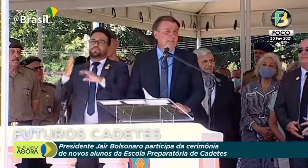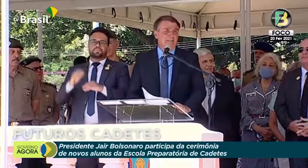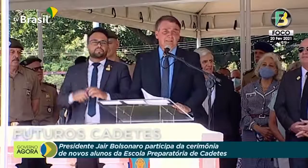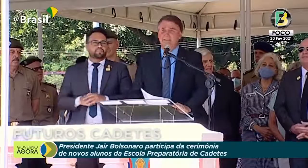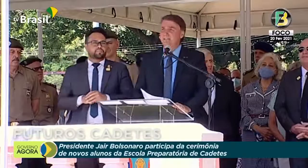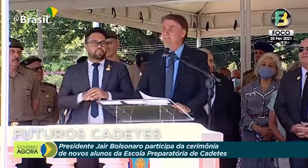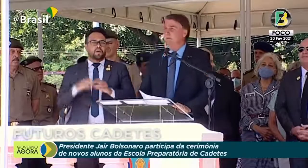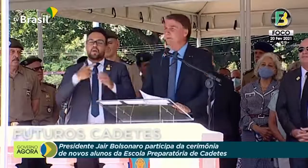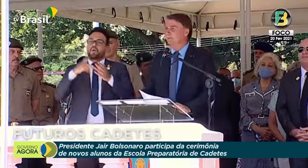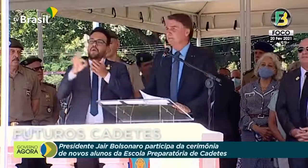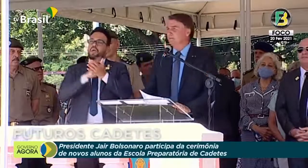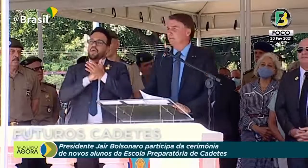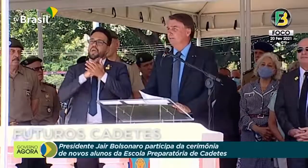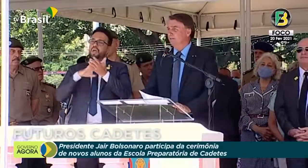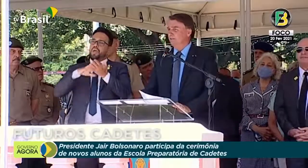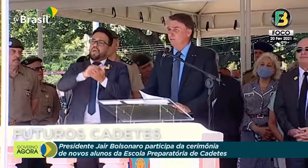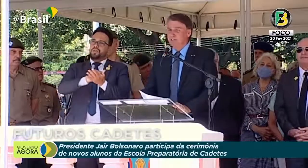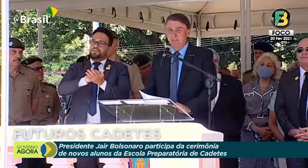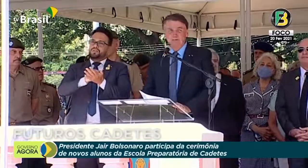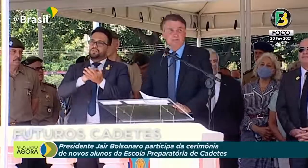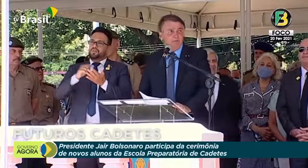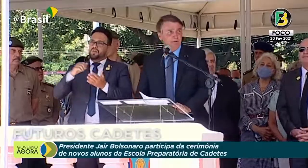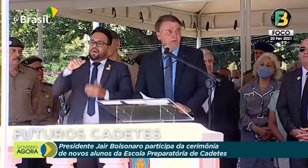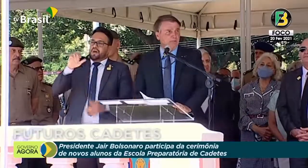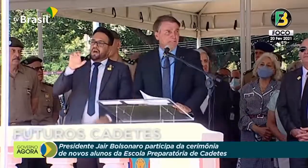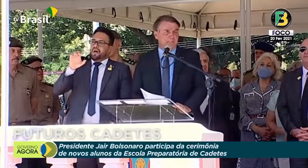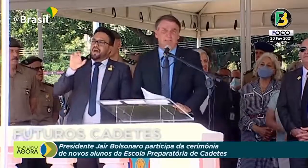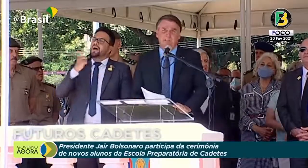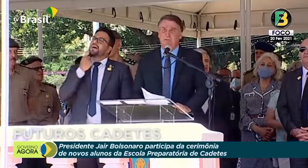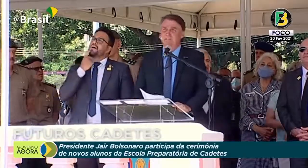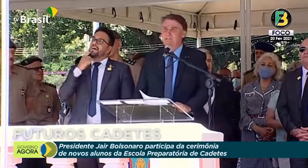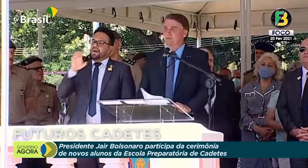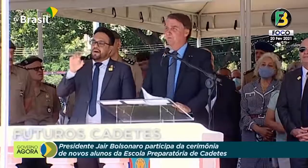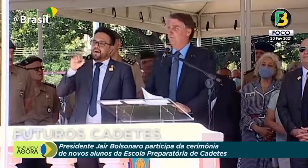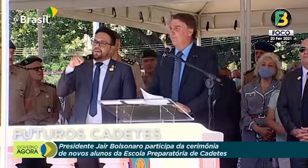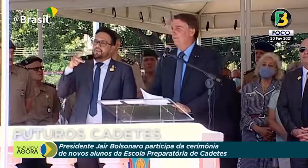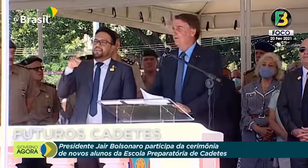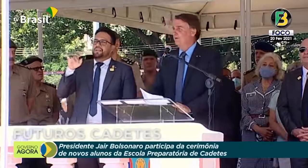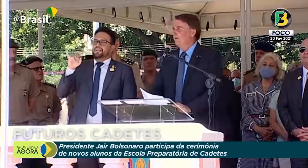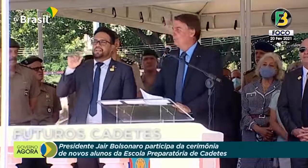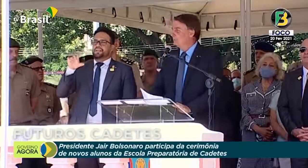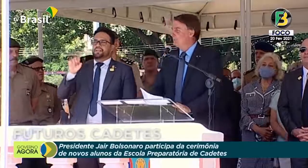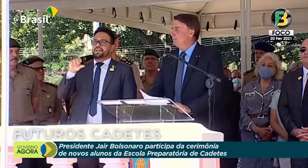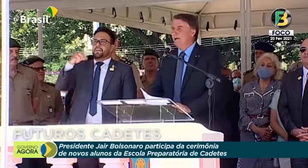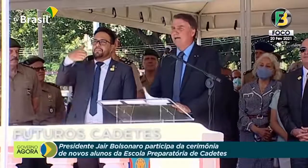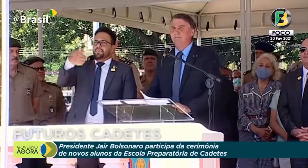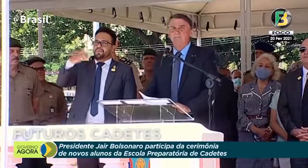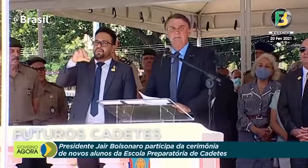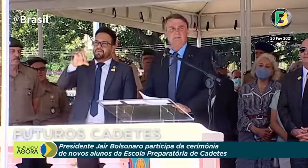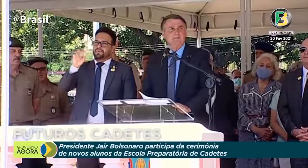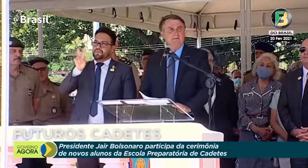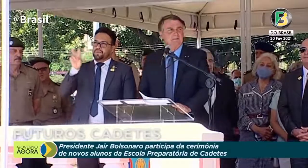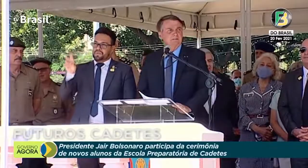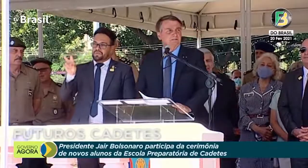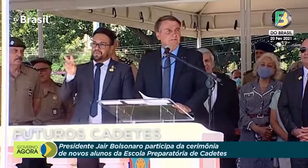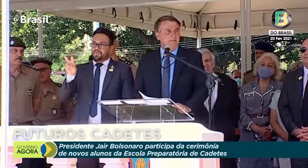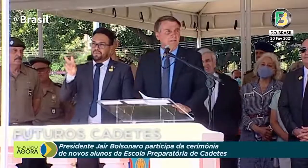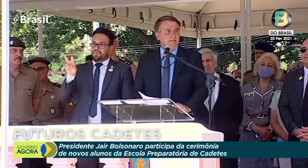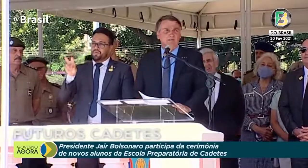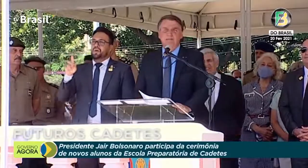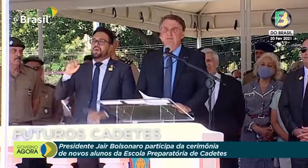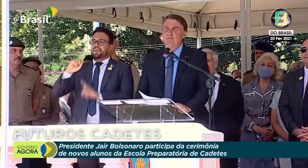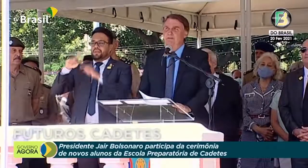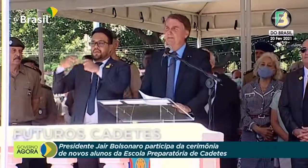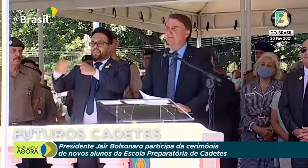registrado na cidade de Campinas, nos idos 1955, e depois criado